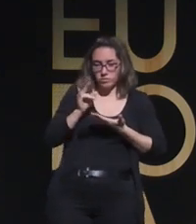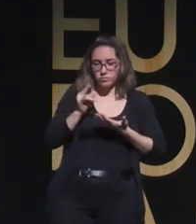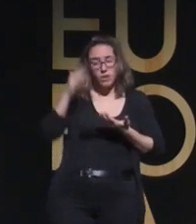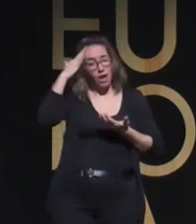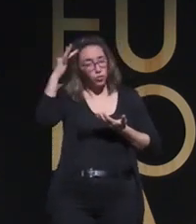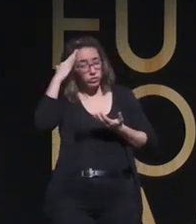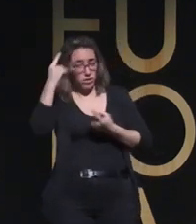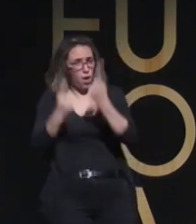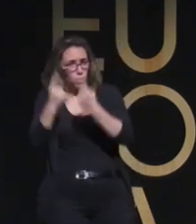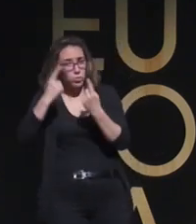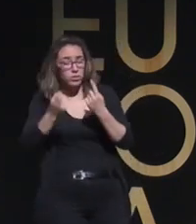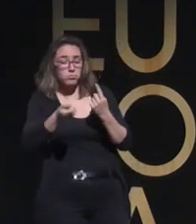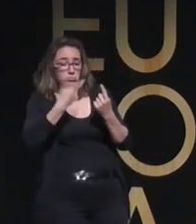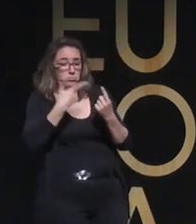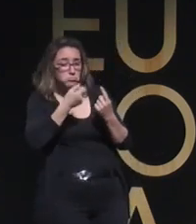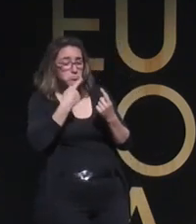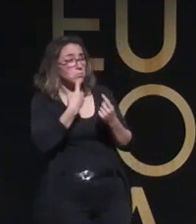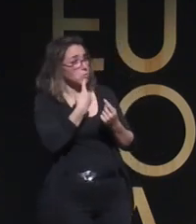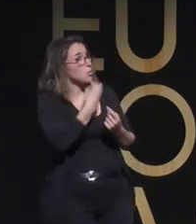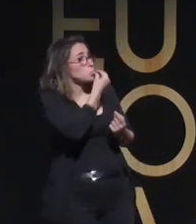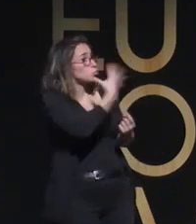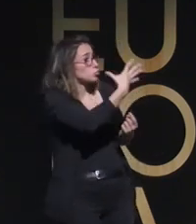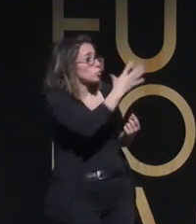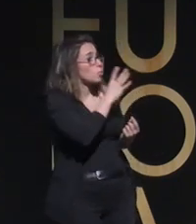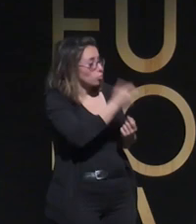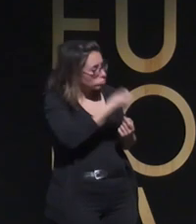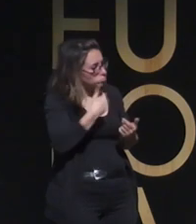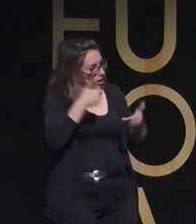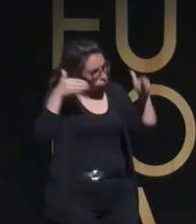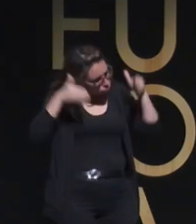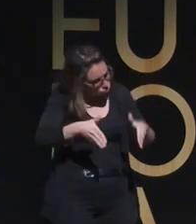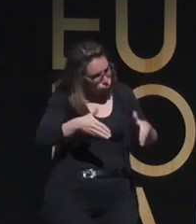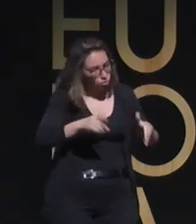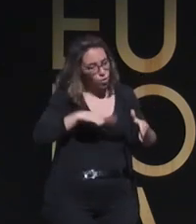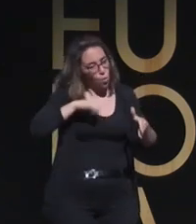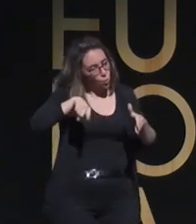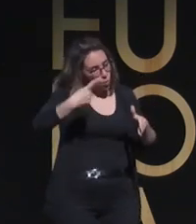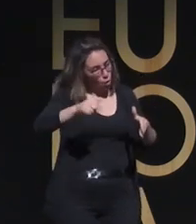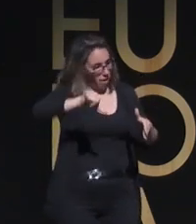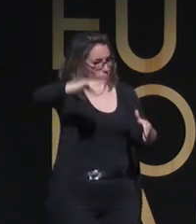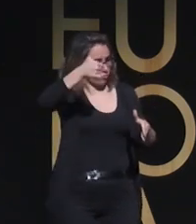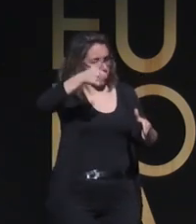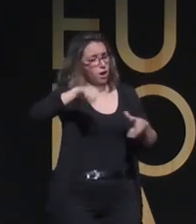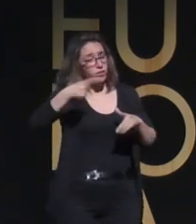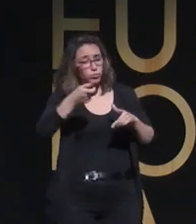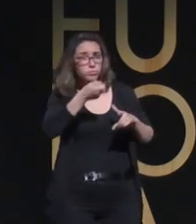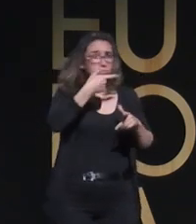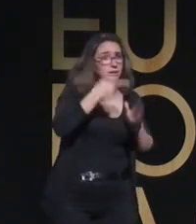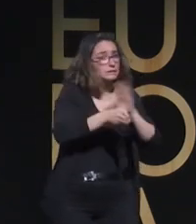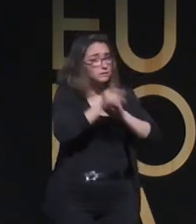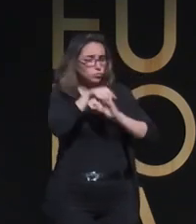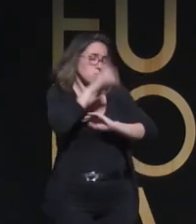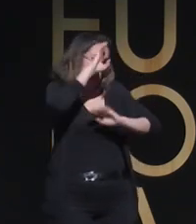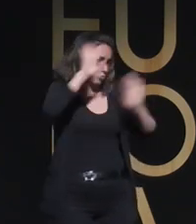tratamiento farmacológico, él mismo te ha dicho, me viene genial porque me puedo concentrar para estudiar y lo que quiero es aprobar, luego ya veré qué hago con esto, ¿no? Pero hay muy